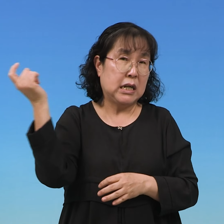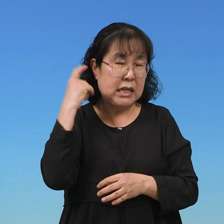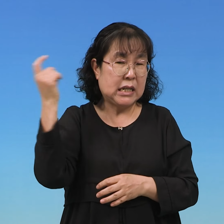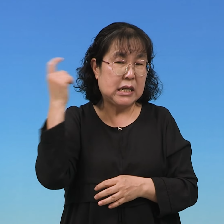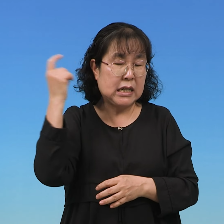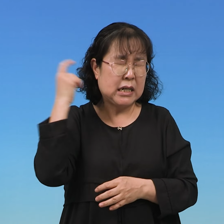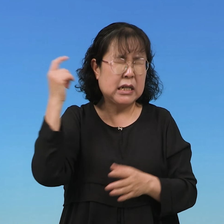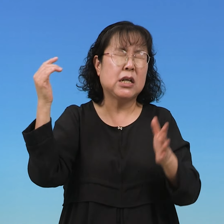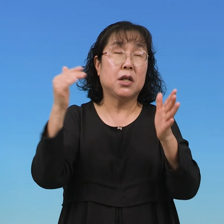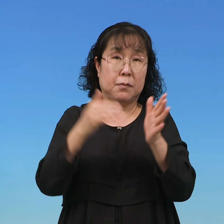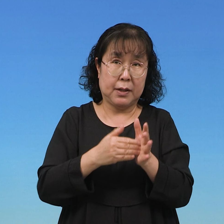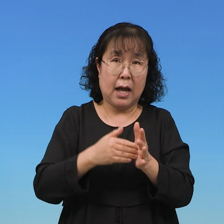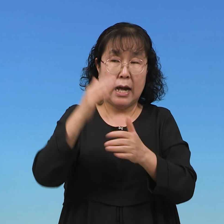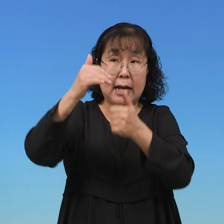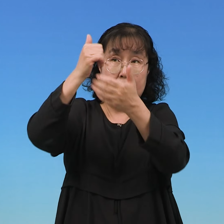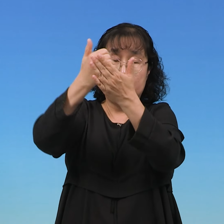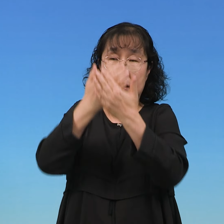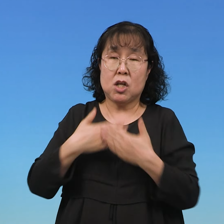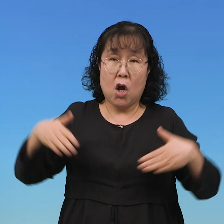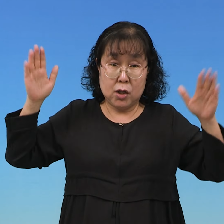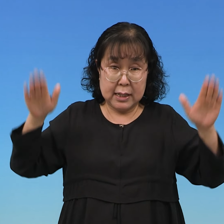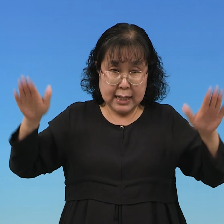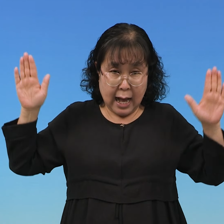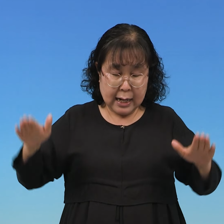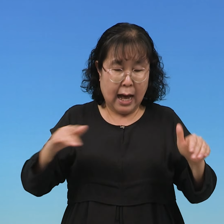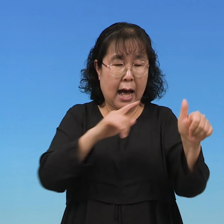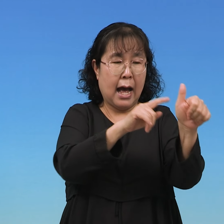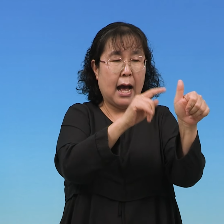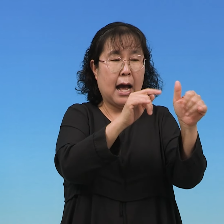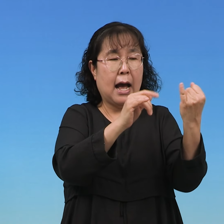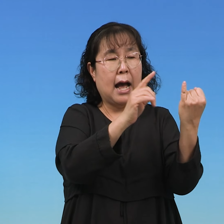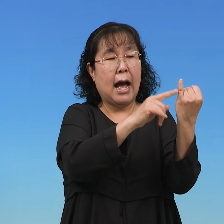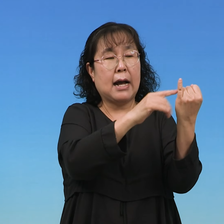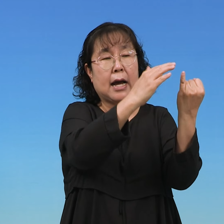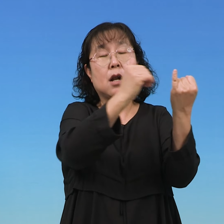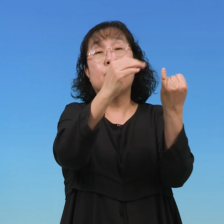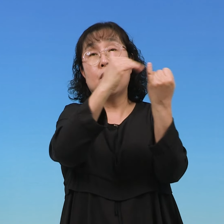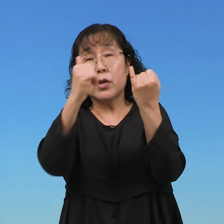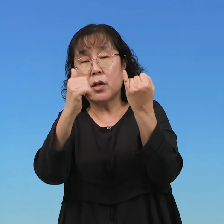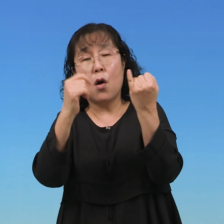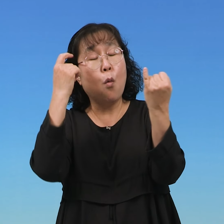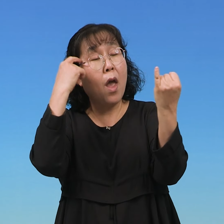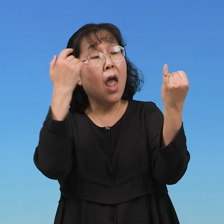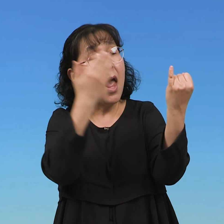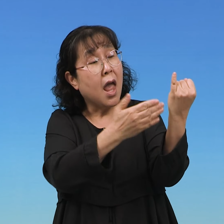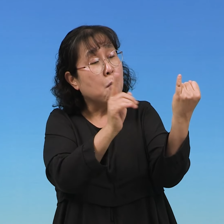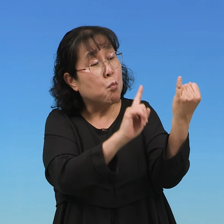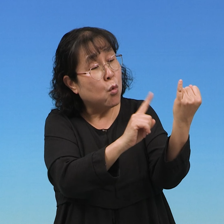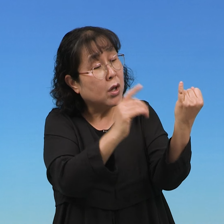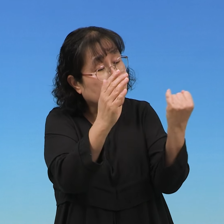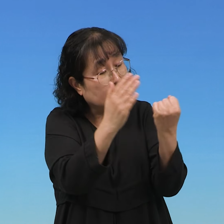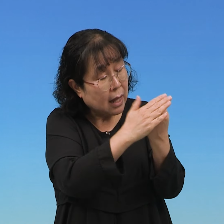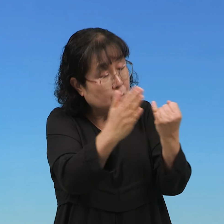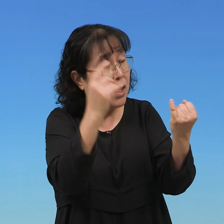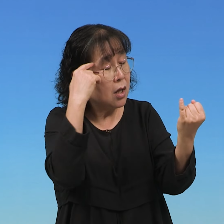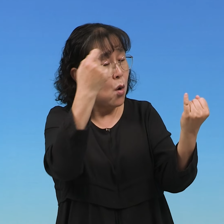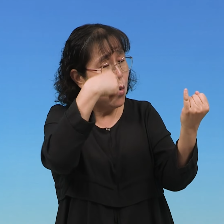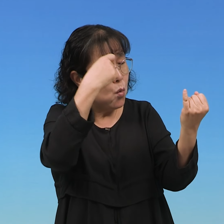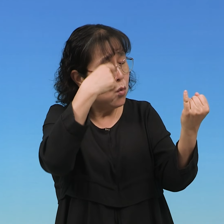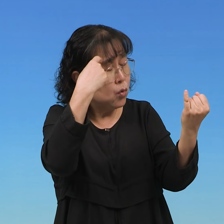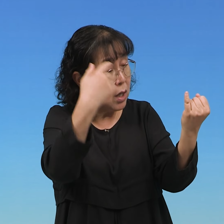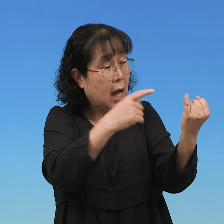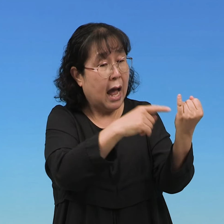들으셨다. 하늘에서 하나님의 천사가 하갈을 부르며 말하였다. 하갈아, 어찌된 일이냐? 무수하지